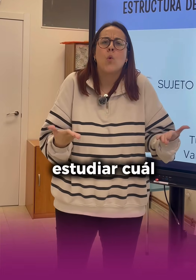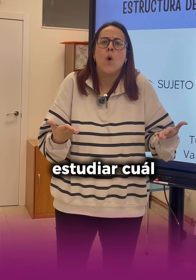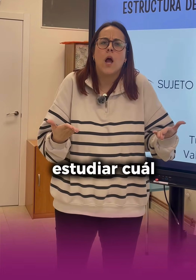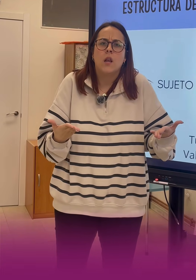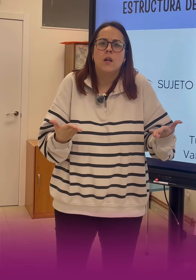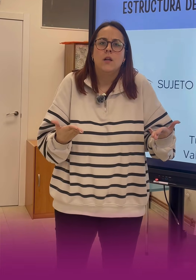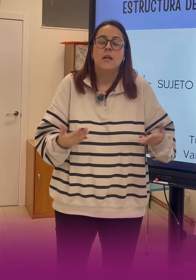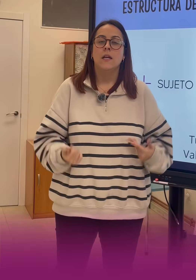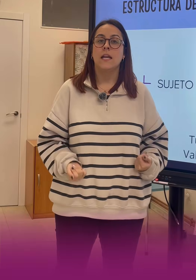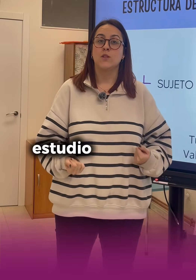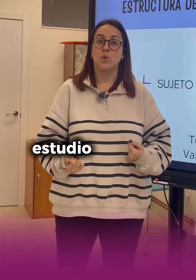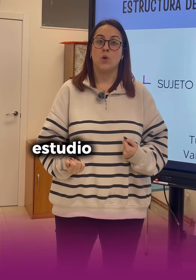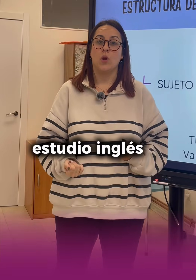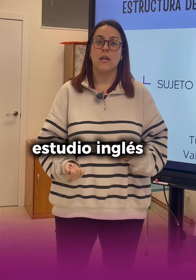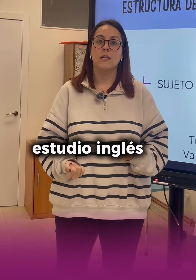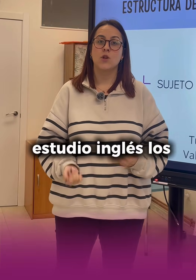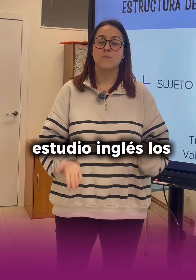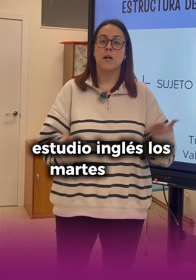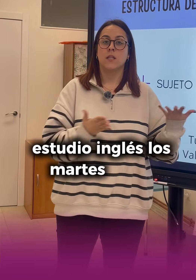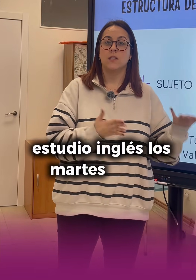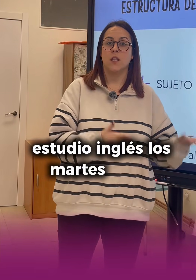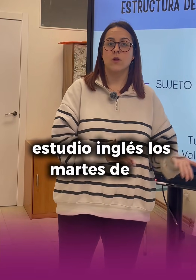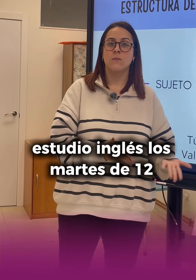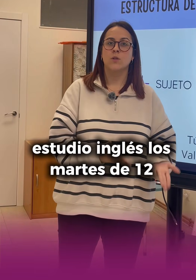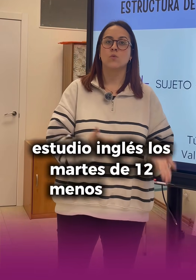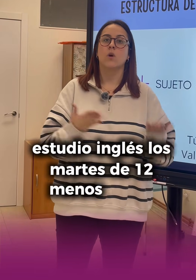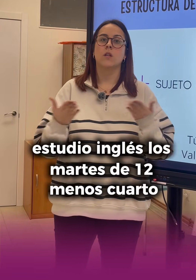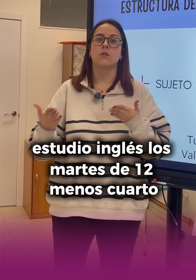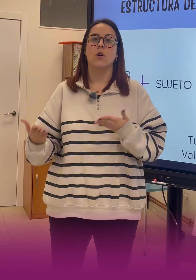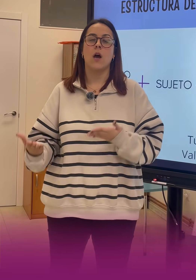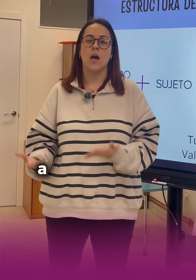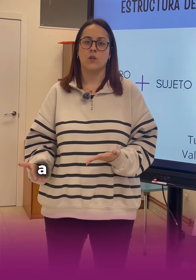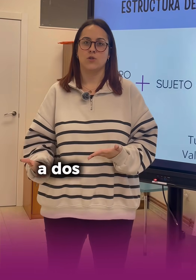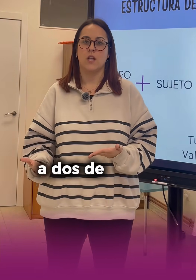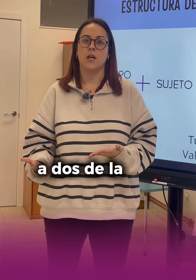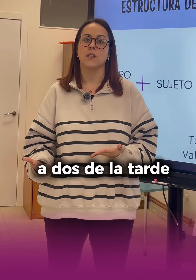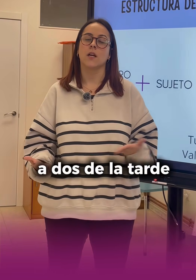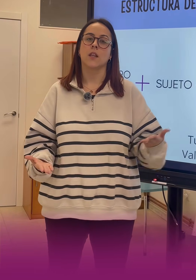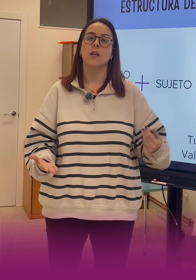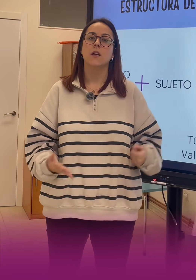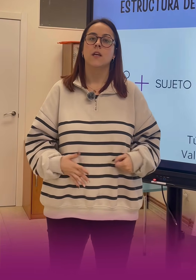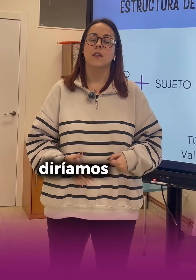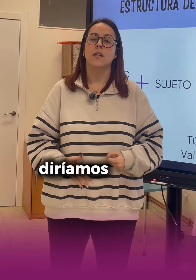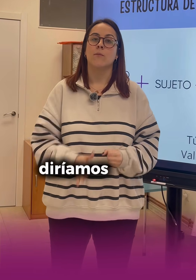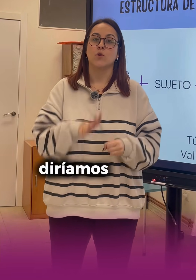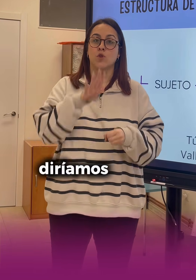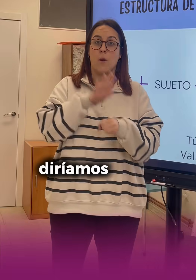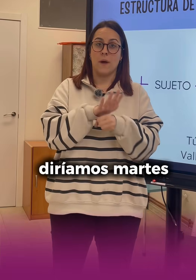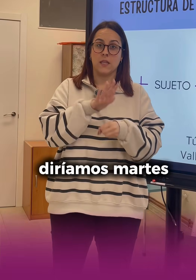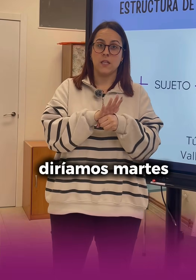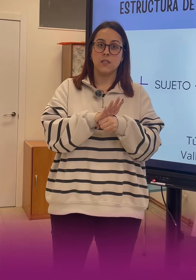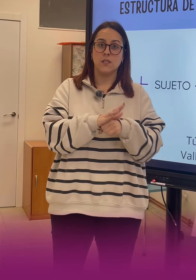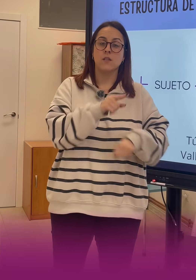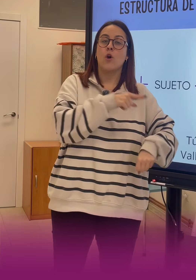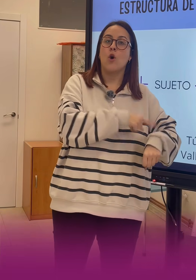cuál? Estudio inglés los martes de 12 menos cuarto a 2 de la tarde. Diríamos martes,